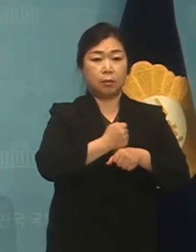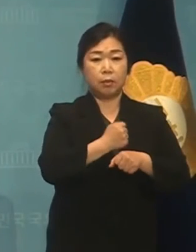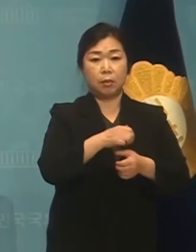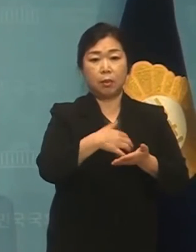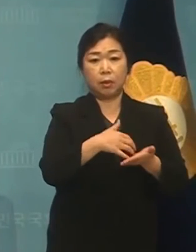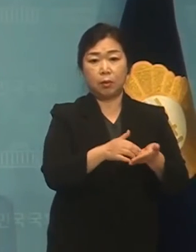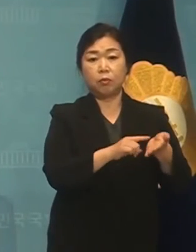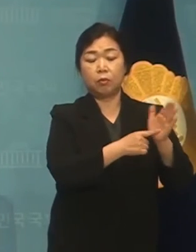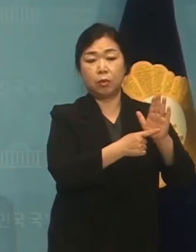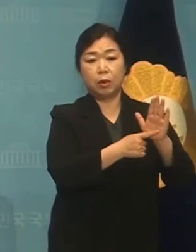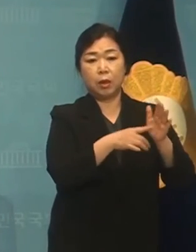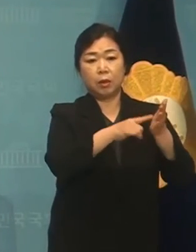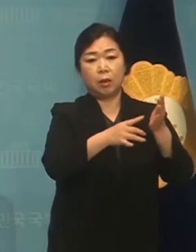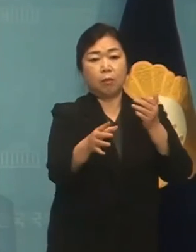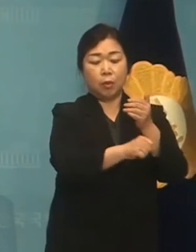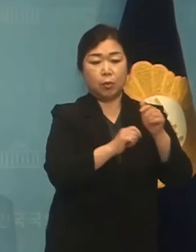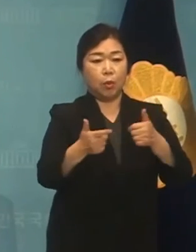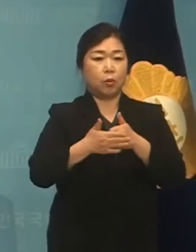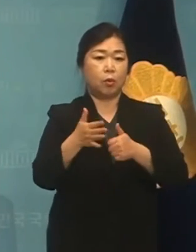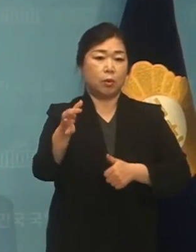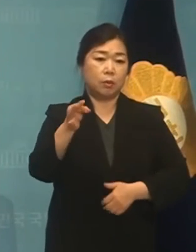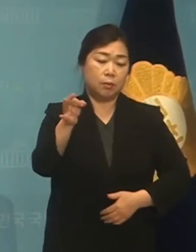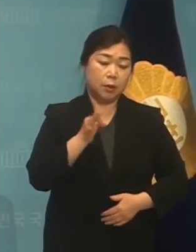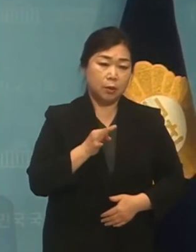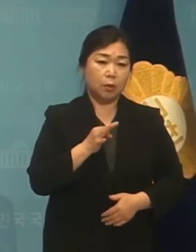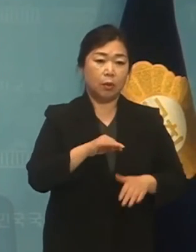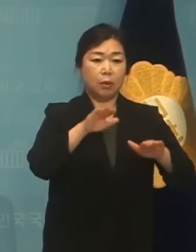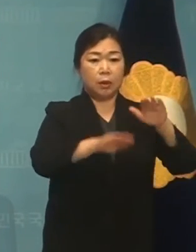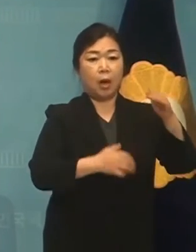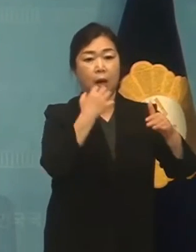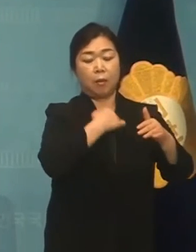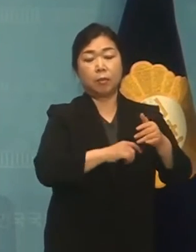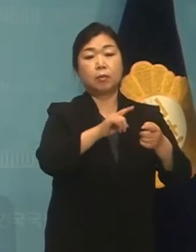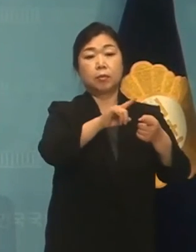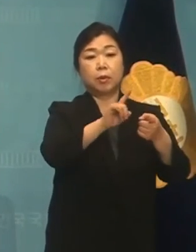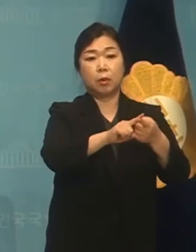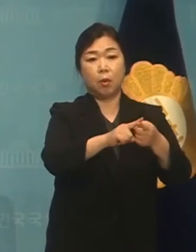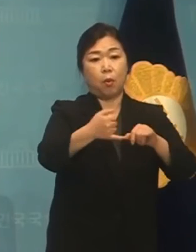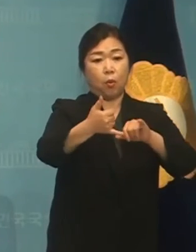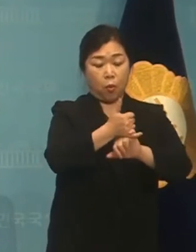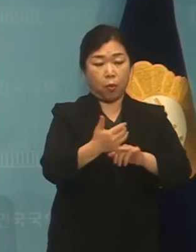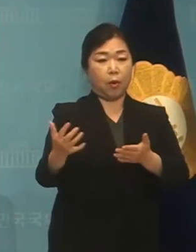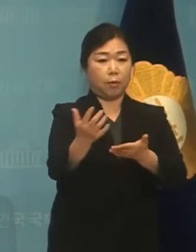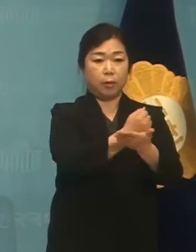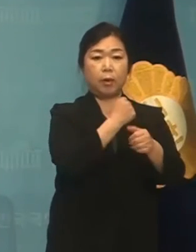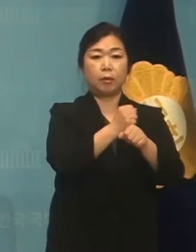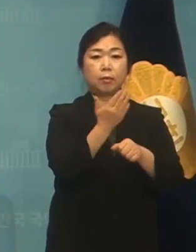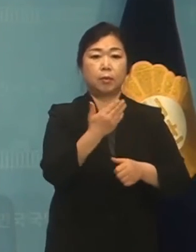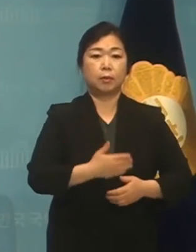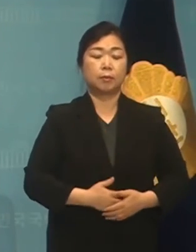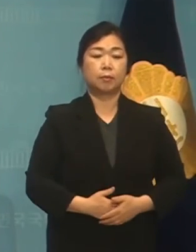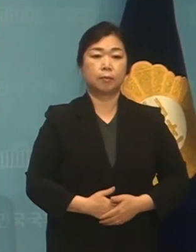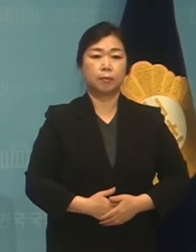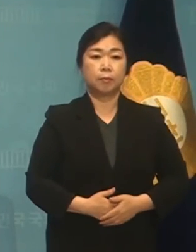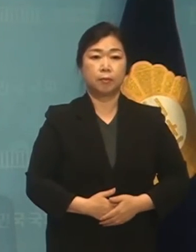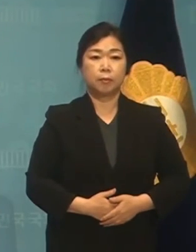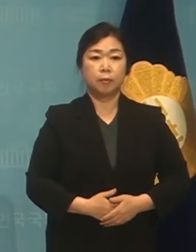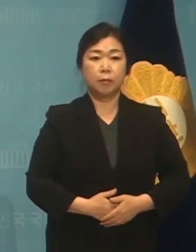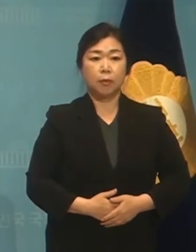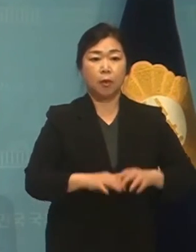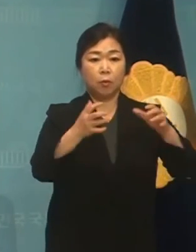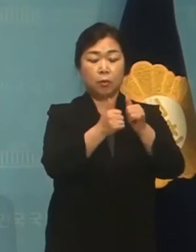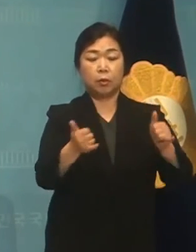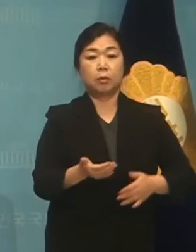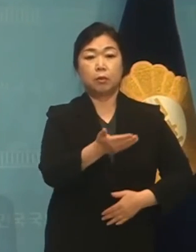재산을 편취한 조선일보의 보조금, 차액의 광고비는 반드시 환수해야 합니다.